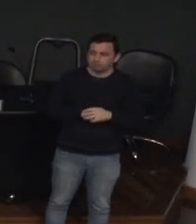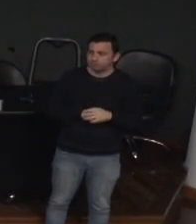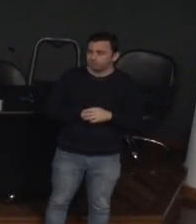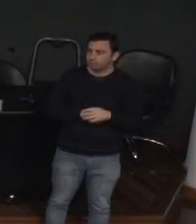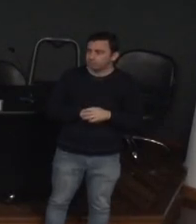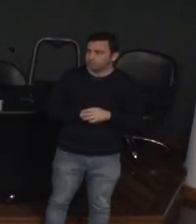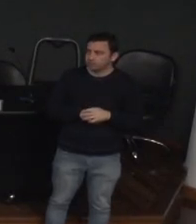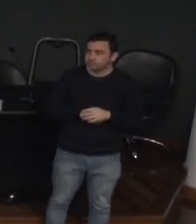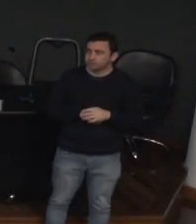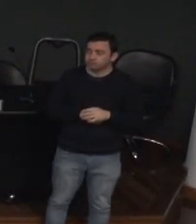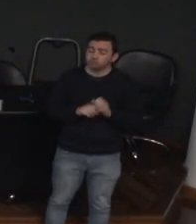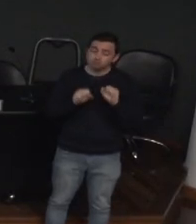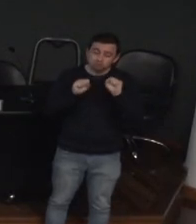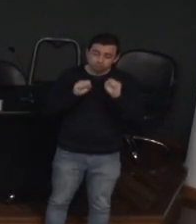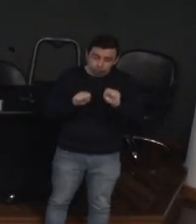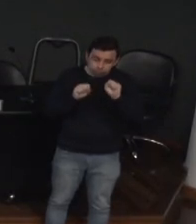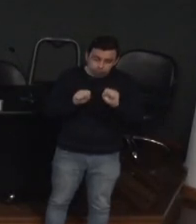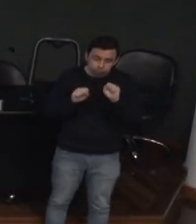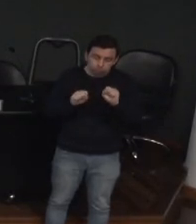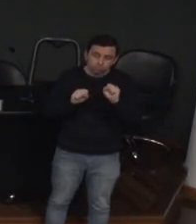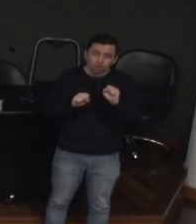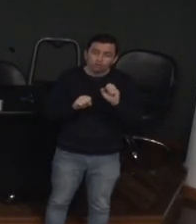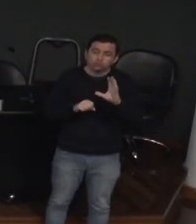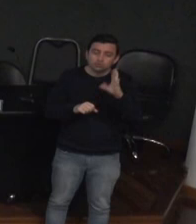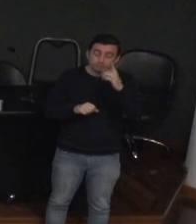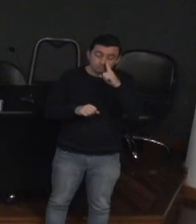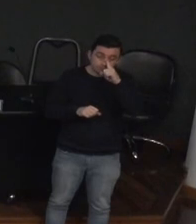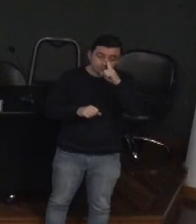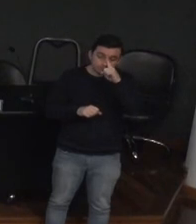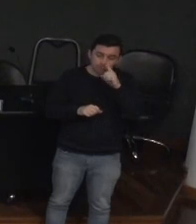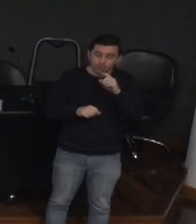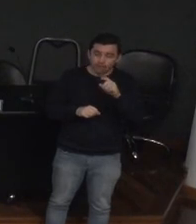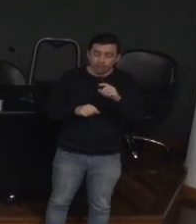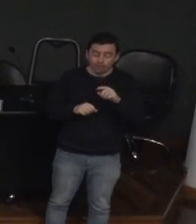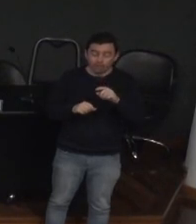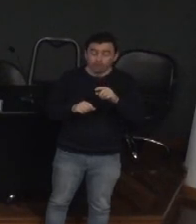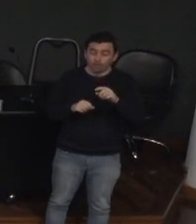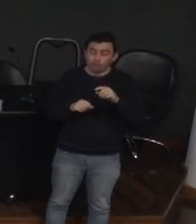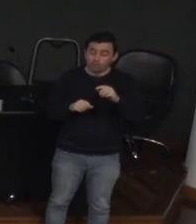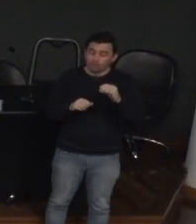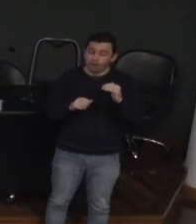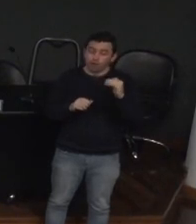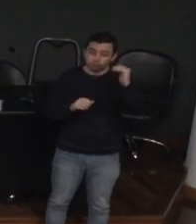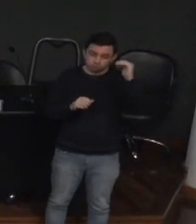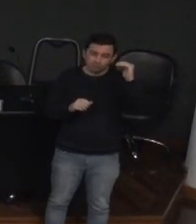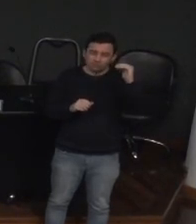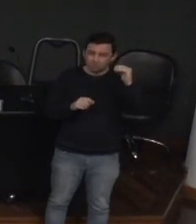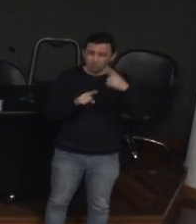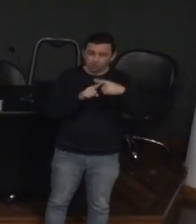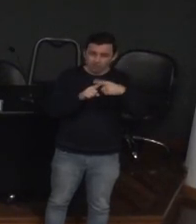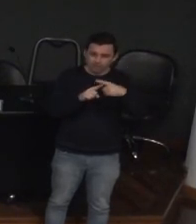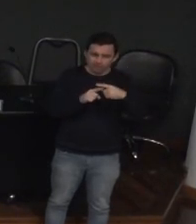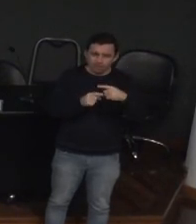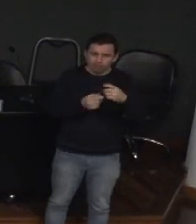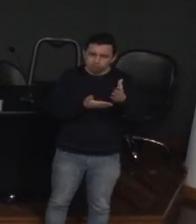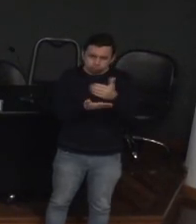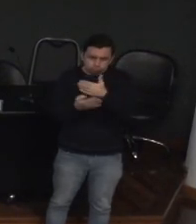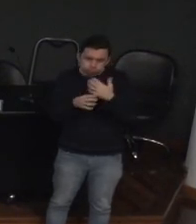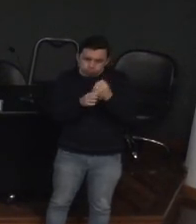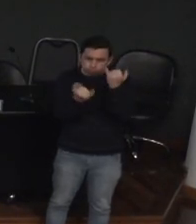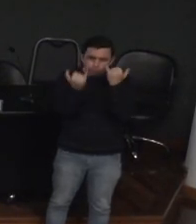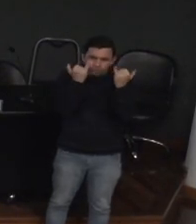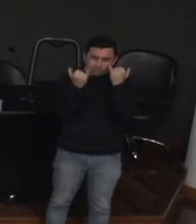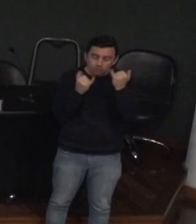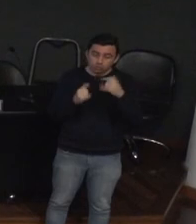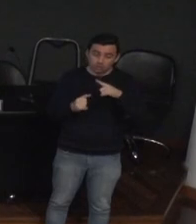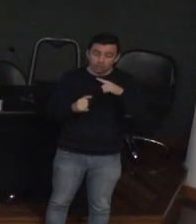A probabilidade desse risco, né, ela é alta porque muitos dos dados que a gente coleta como conta bancária, elas chegam para nós por